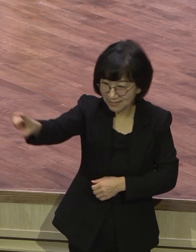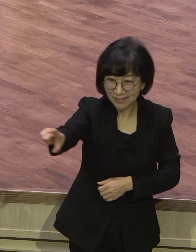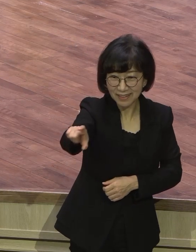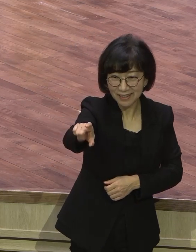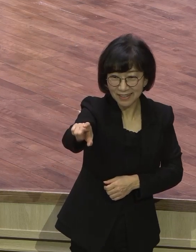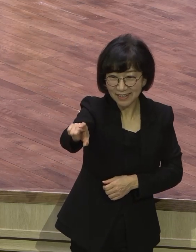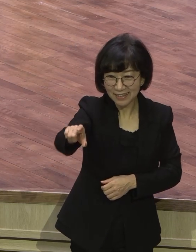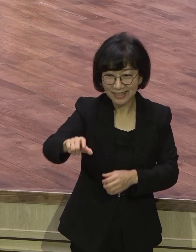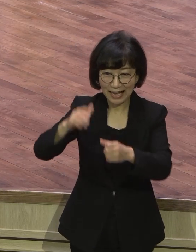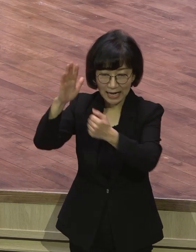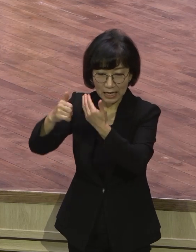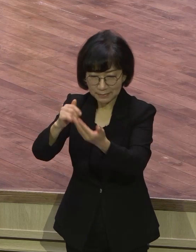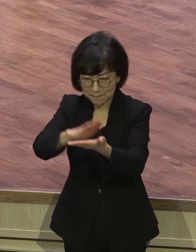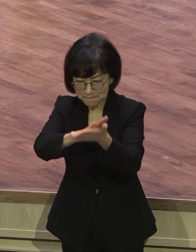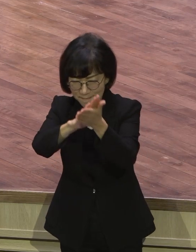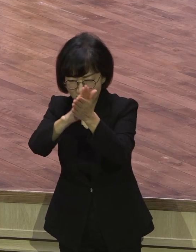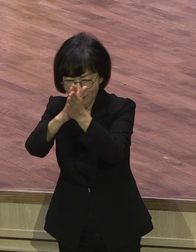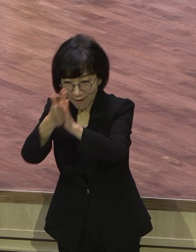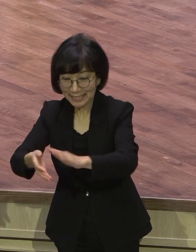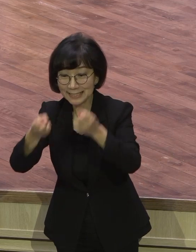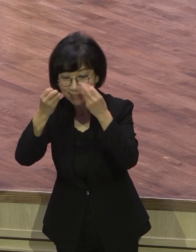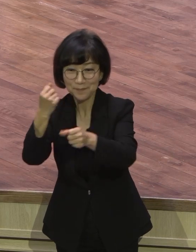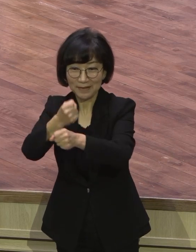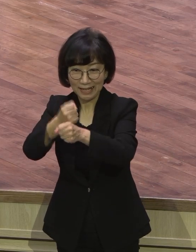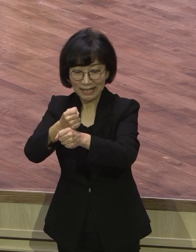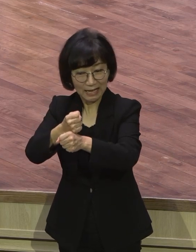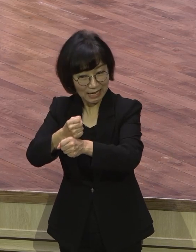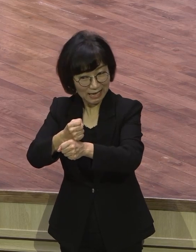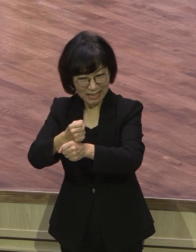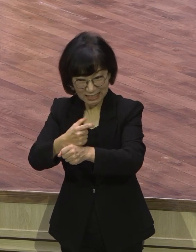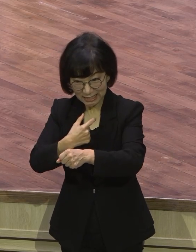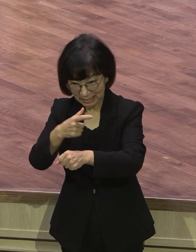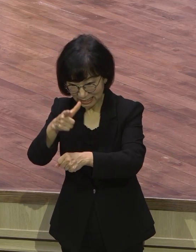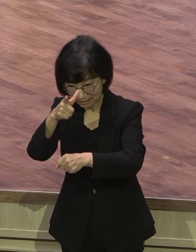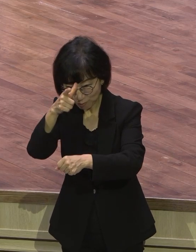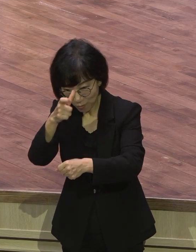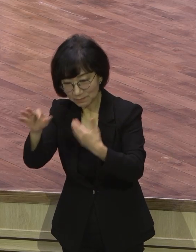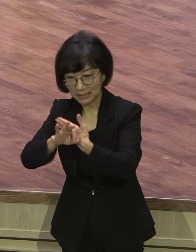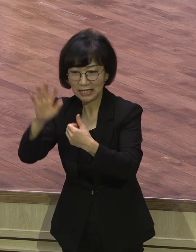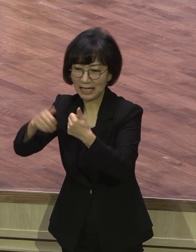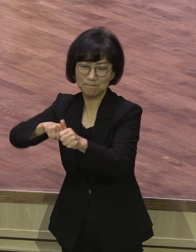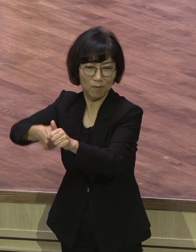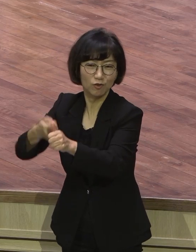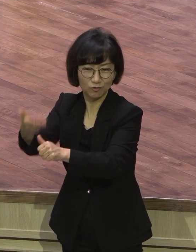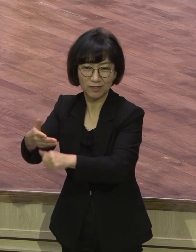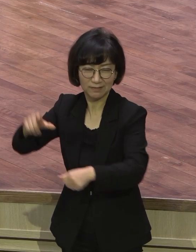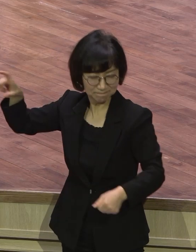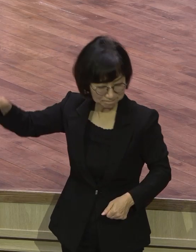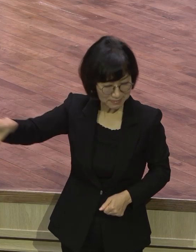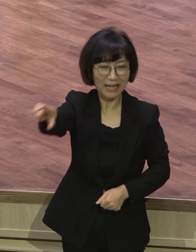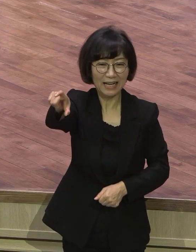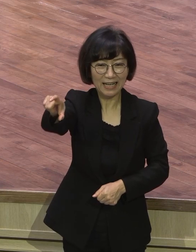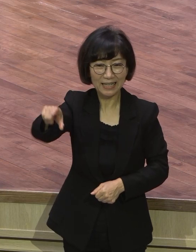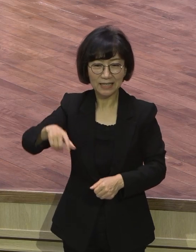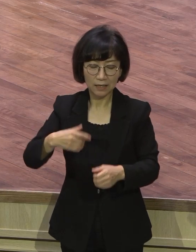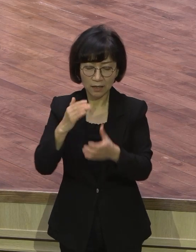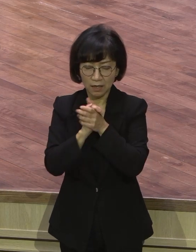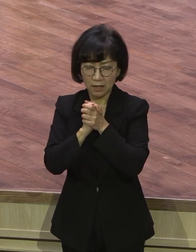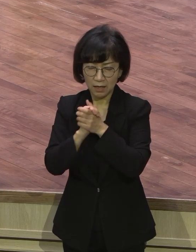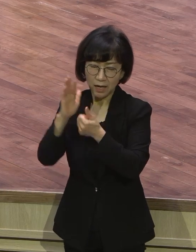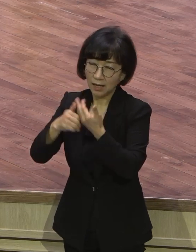만들게 하든지 아니면 하나님이 손보게 하든지 둘 중 하나예요. 하나님이 내 기도를